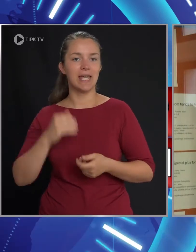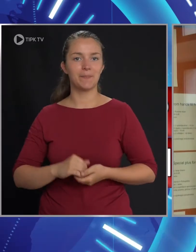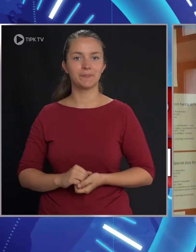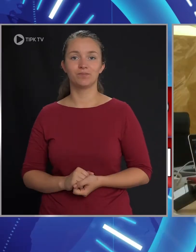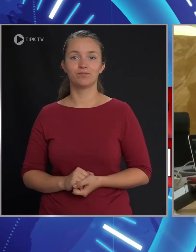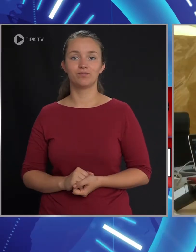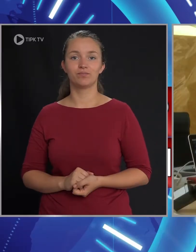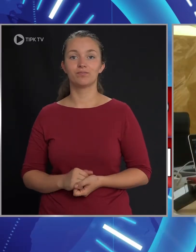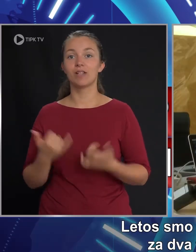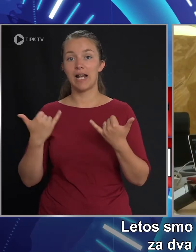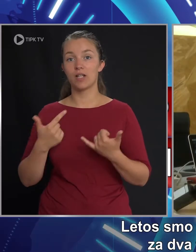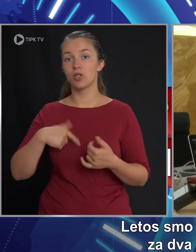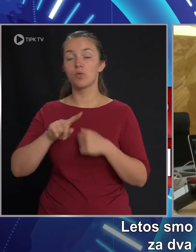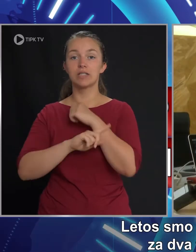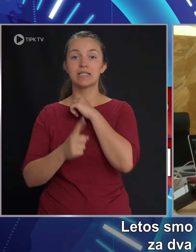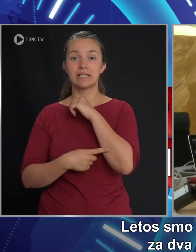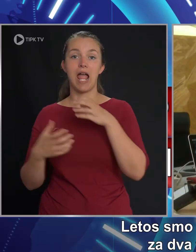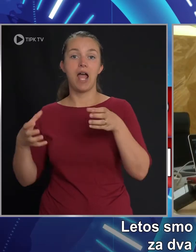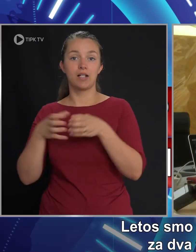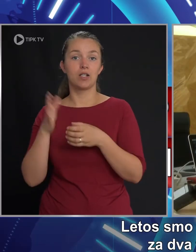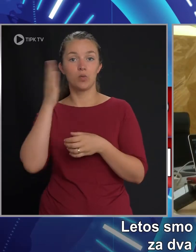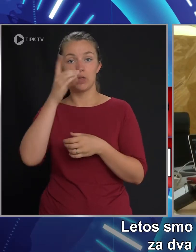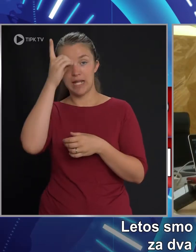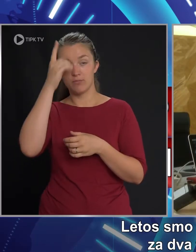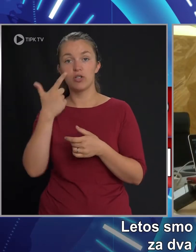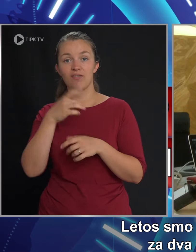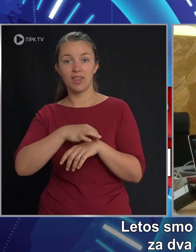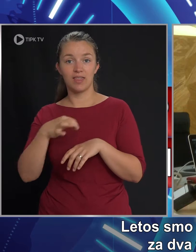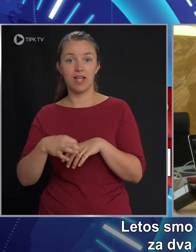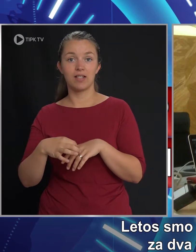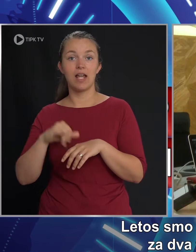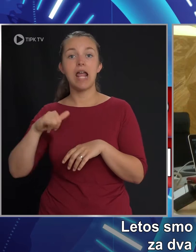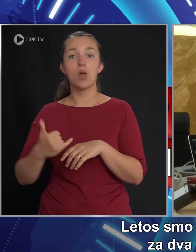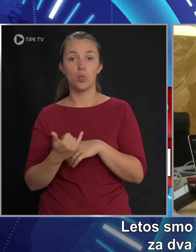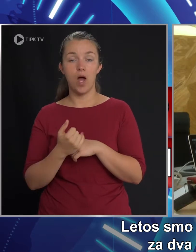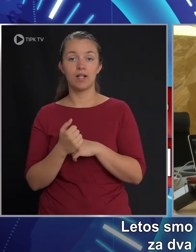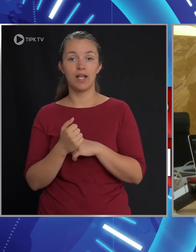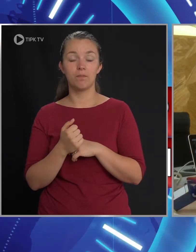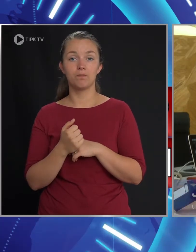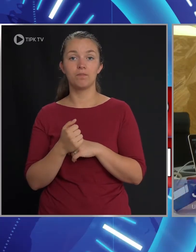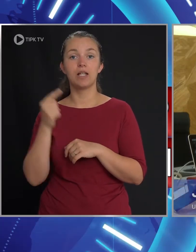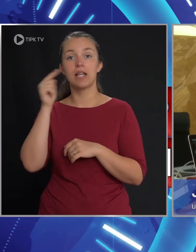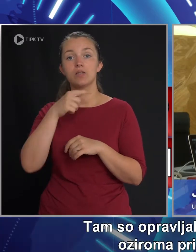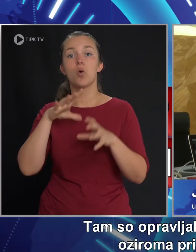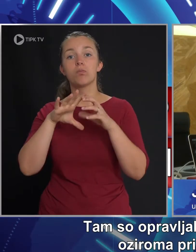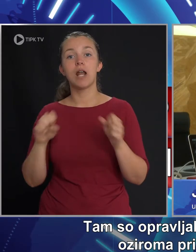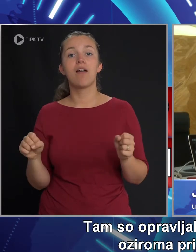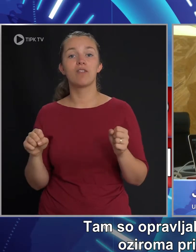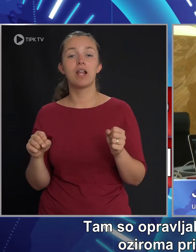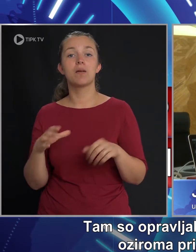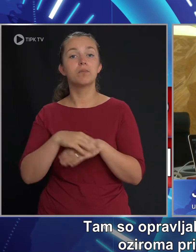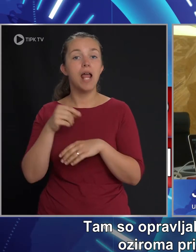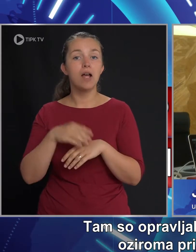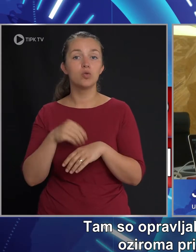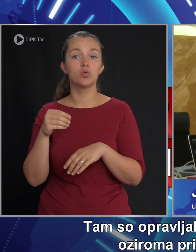znanje. Leto smo šli s dijaki u Nemčiju za 2 tedna, januarja. Tam so